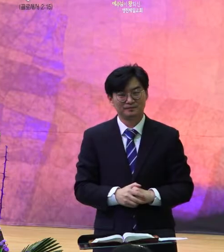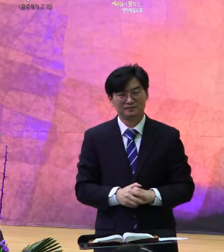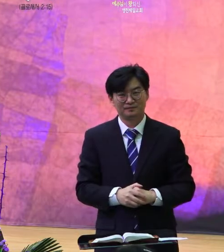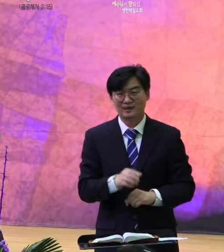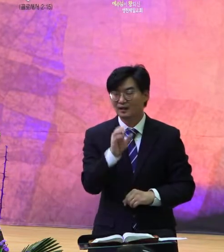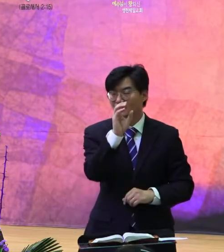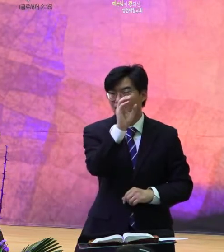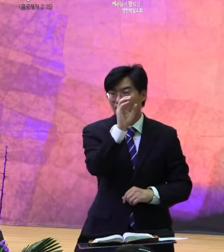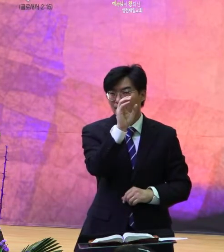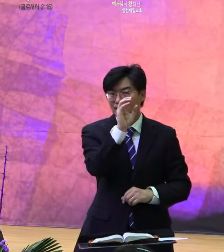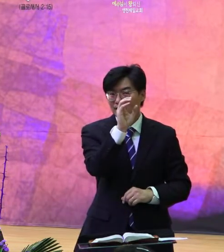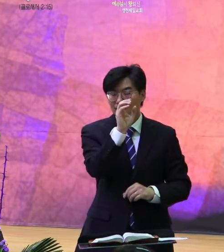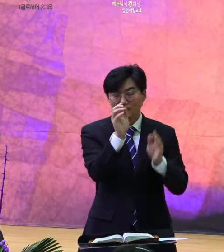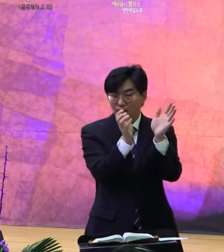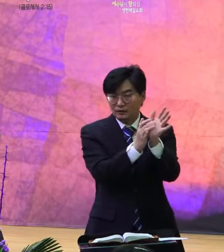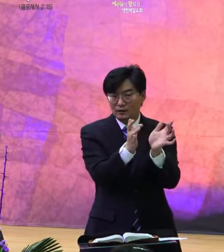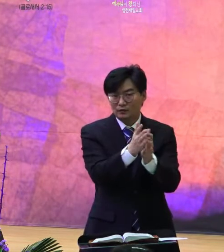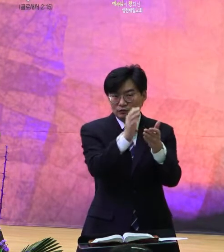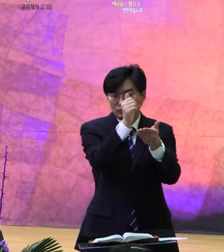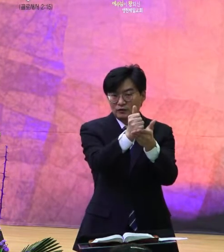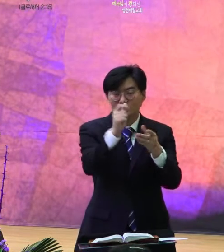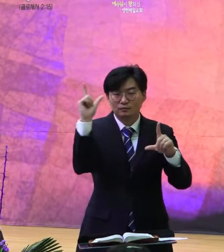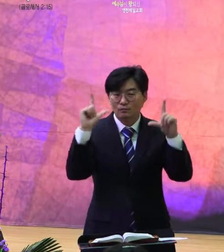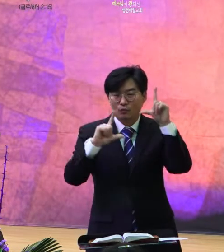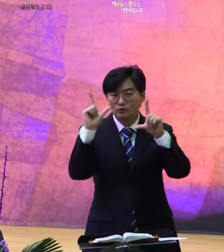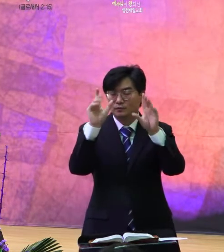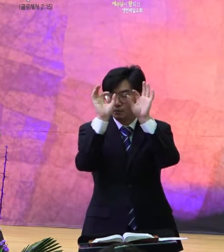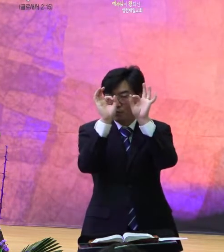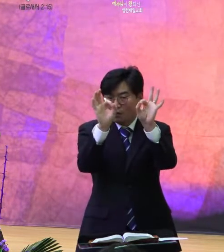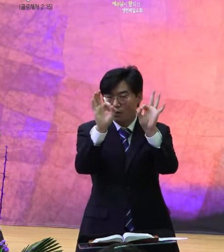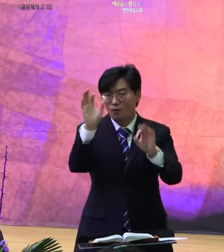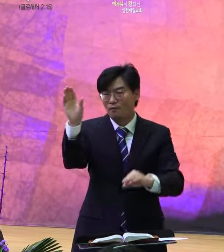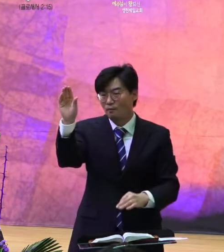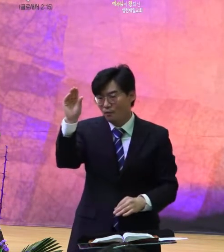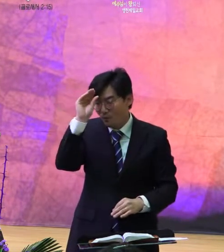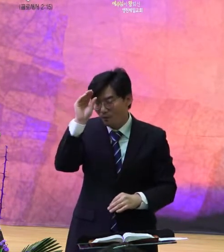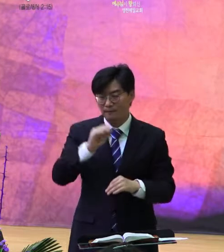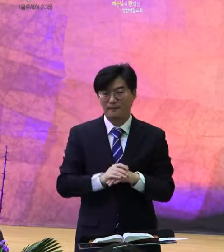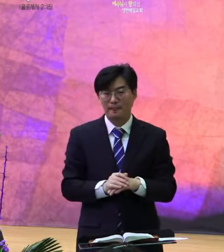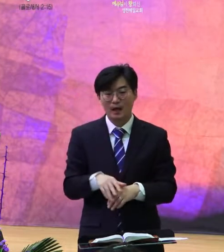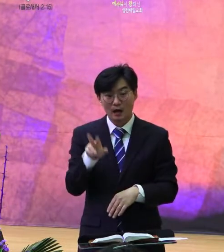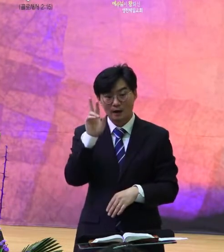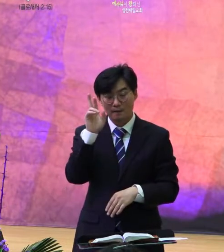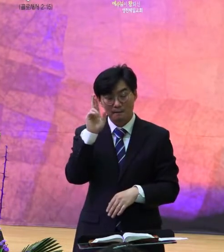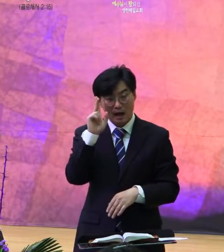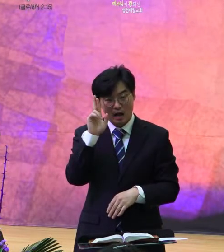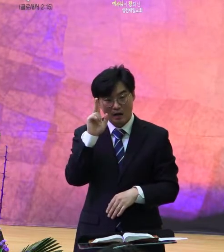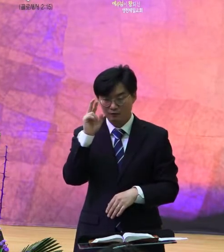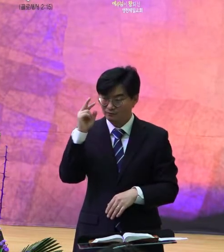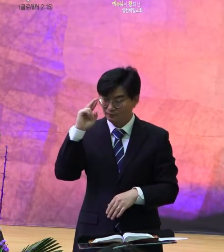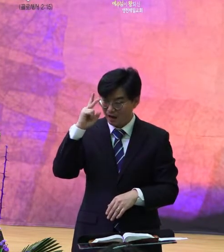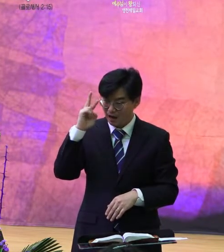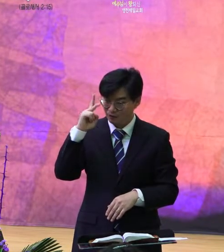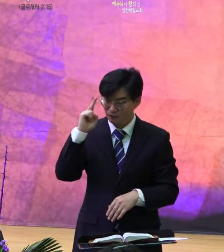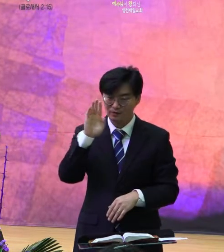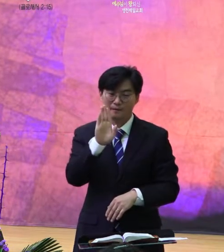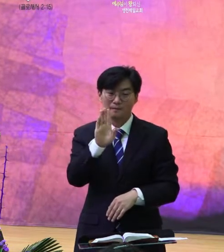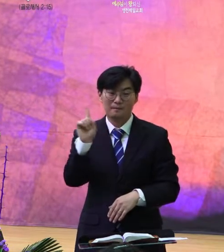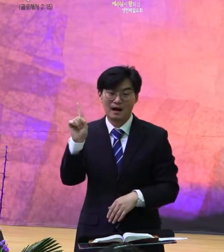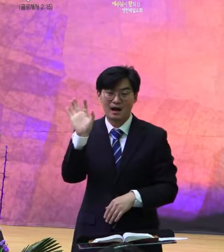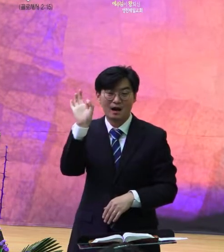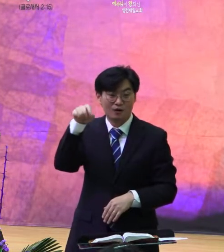앞서 조금 말씀드렸던 것처럼 바울이 얼마나 예수님의 십자가 복음의 능력을 경험했고 얼마나 그